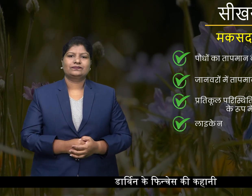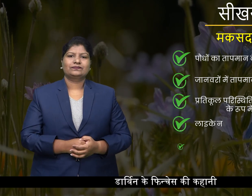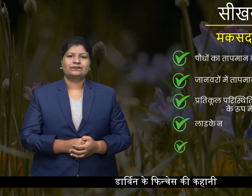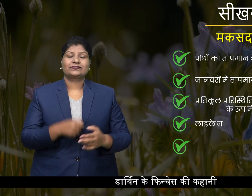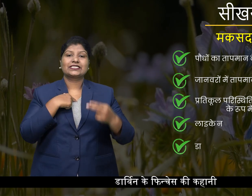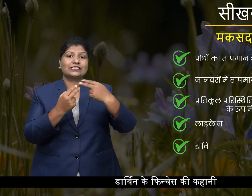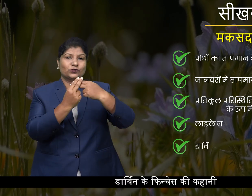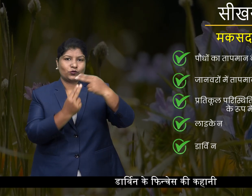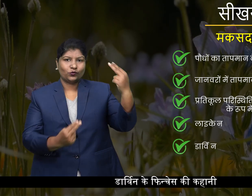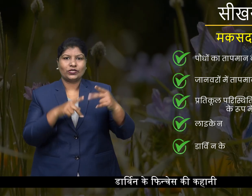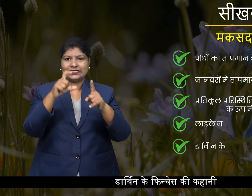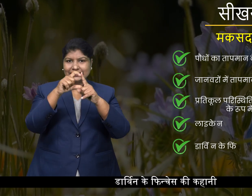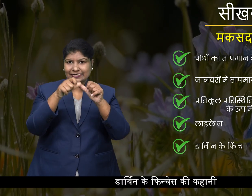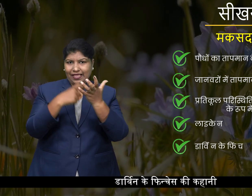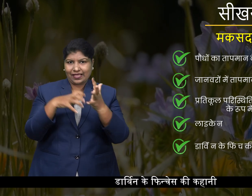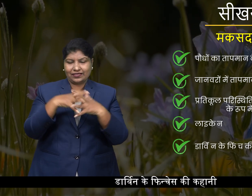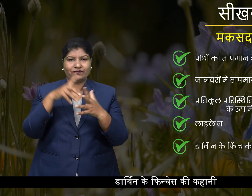डार्विन के फिंचेस की कहानी।